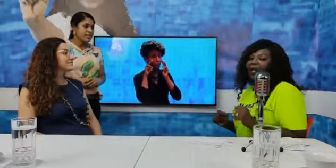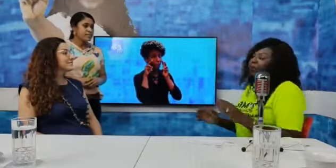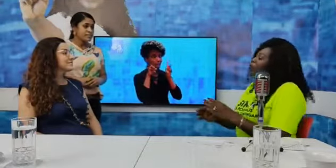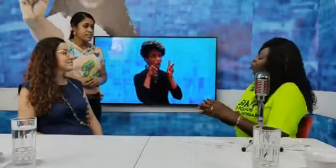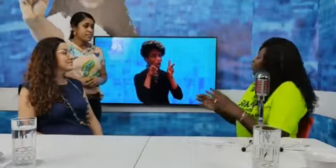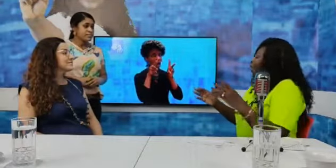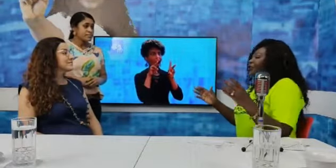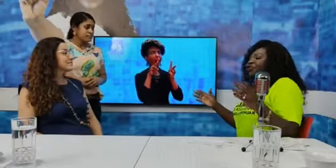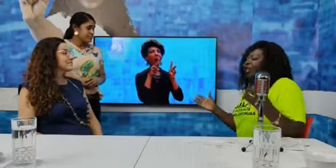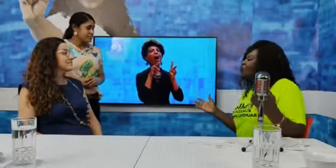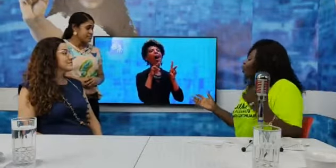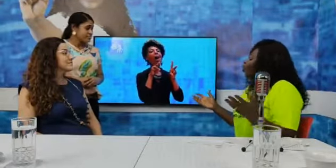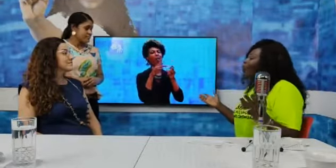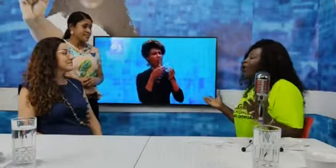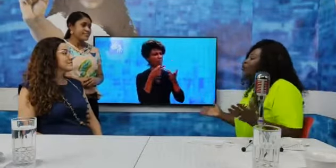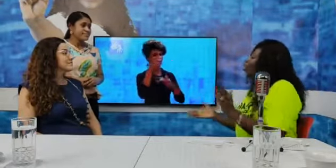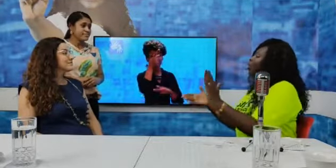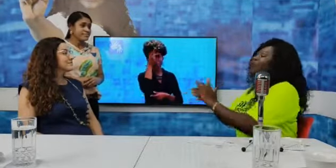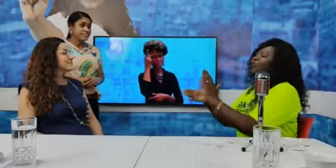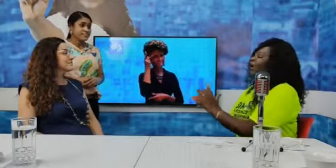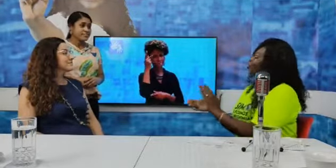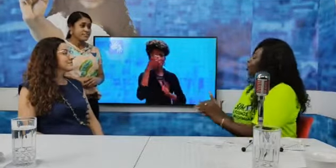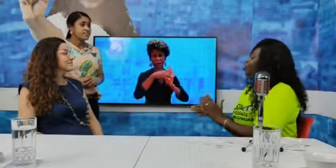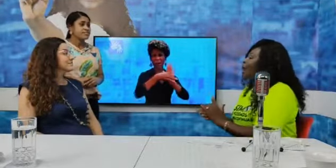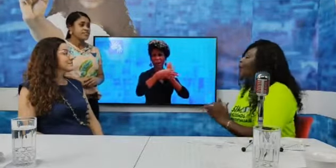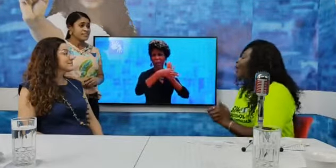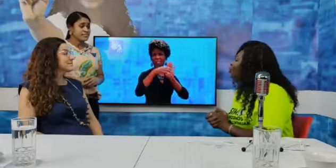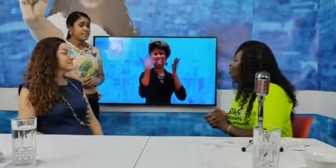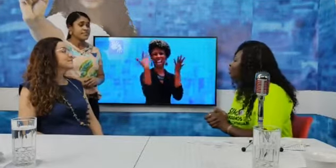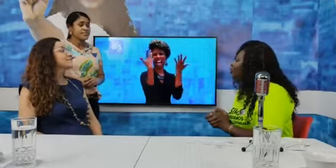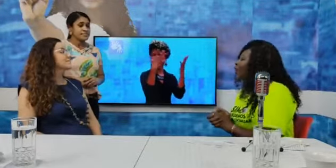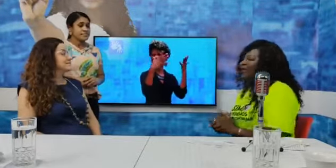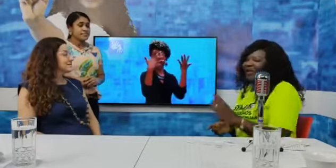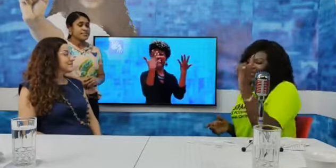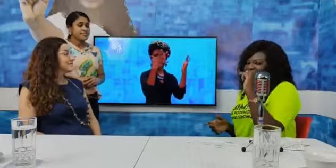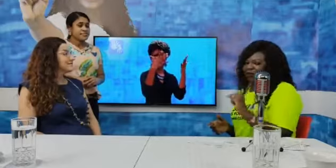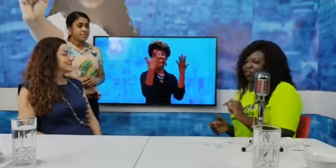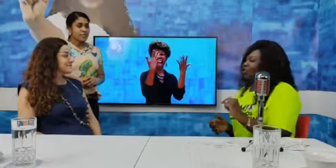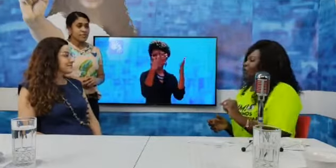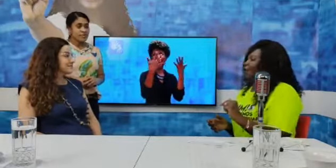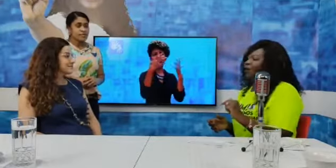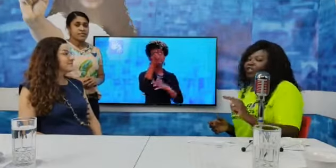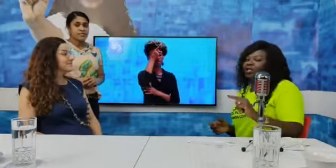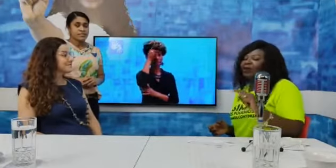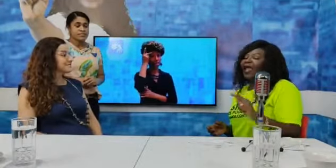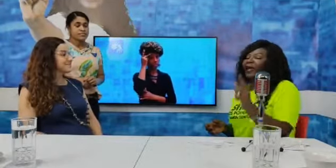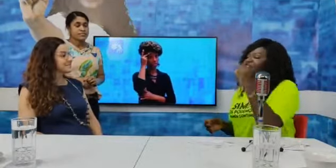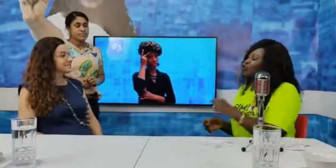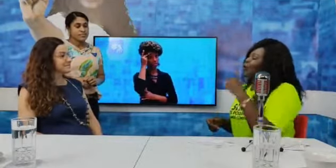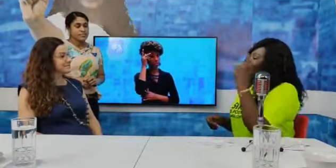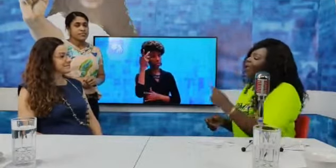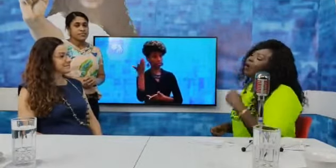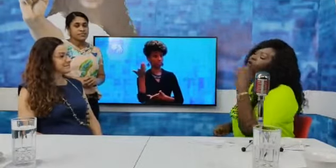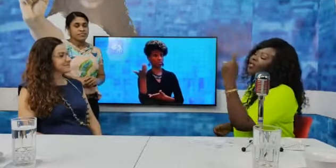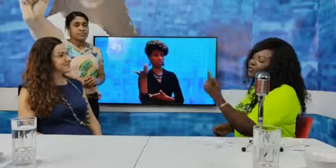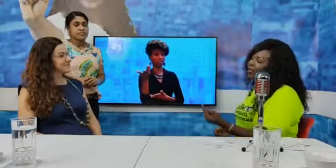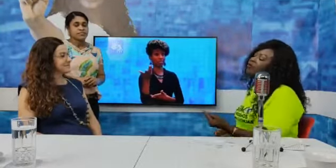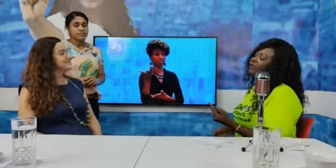Itaijara, muita gente comentou, muita gente aplaudindo. E essas pessoas que estão aplaudindo, elas estão